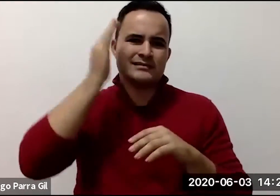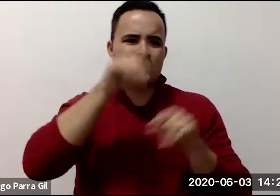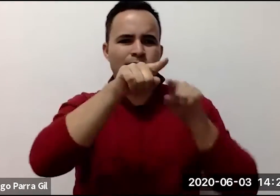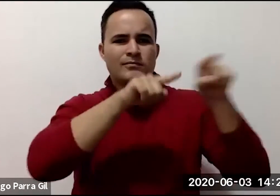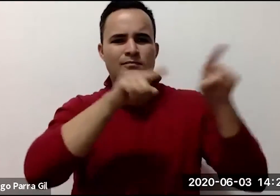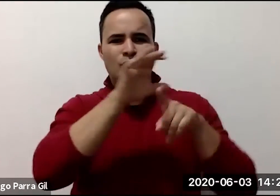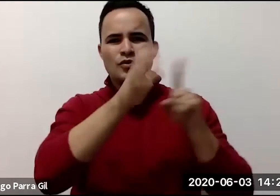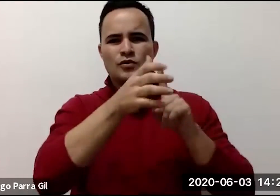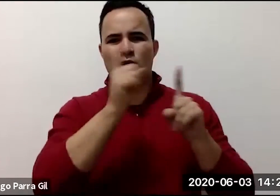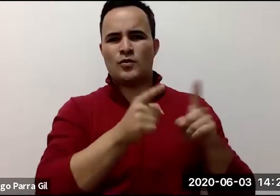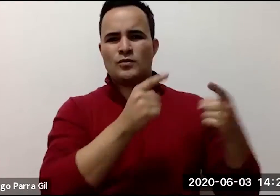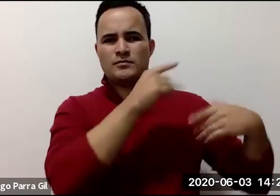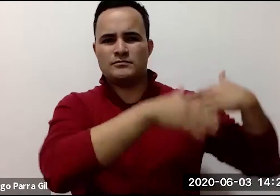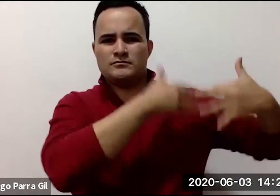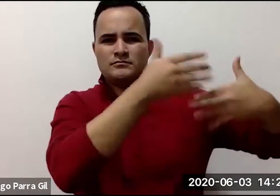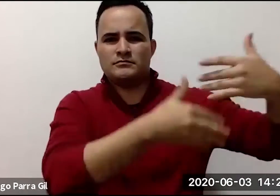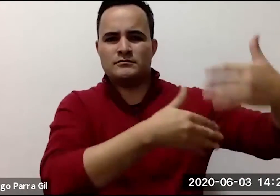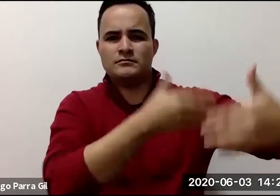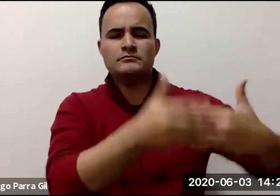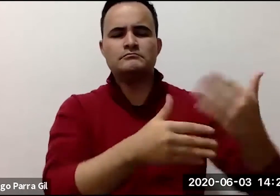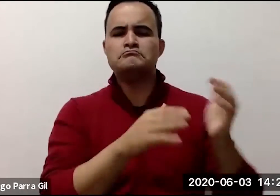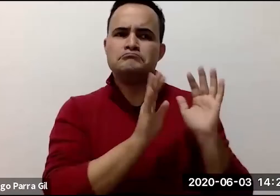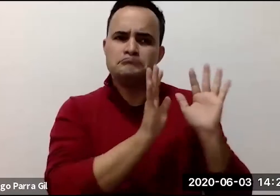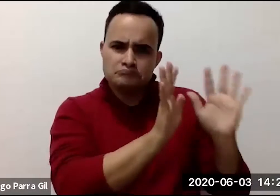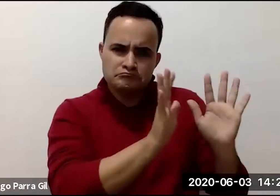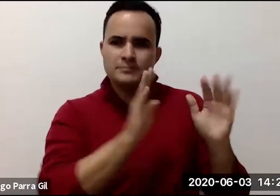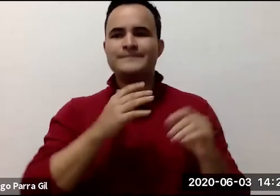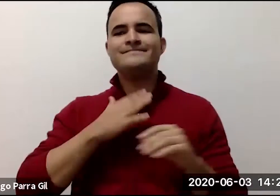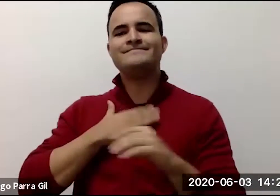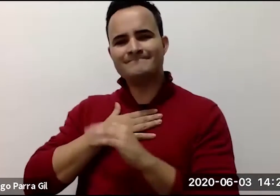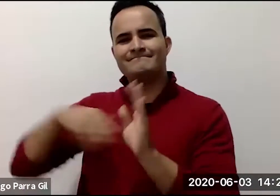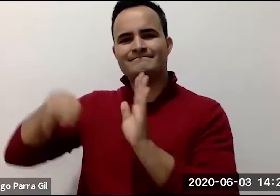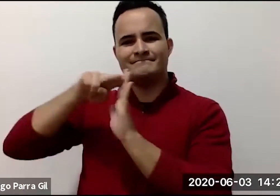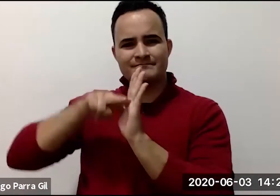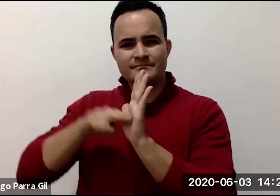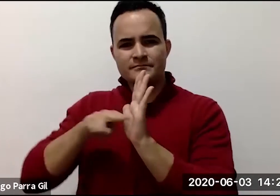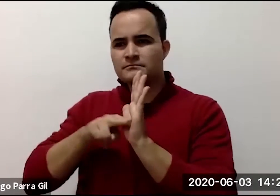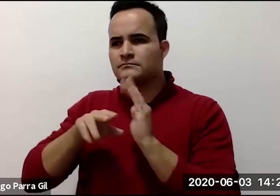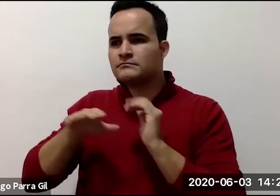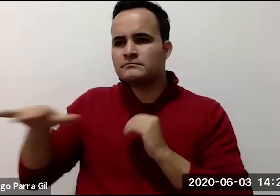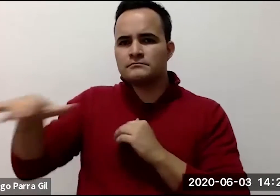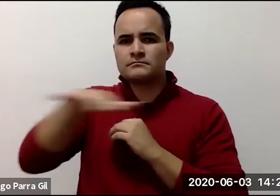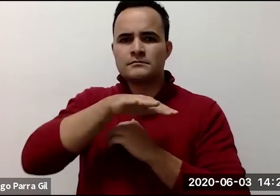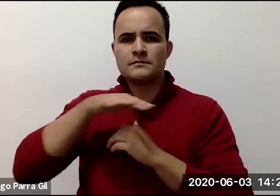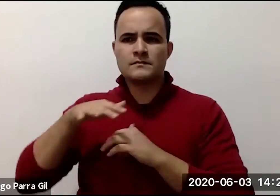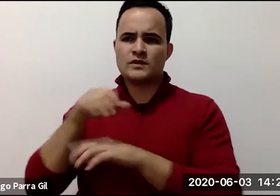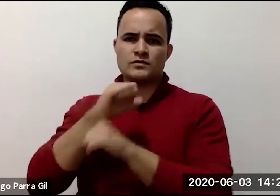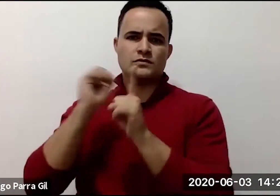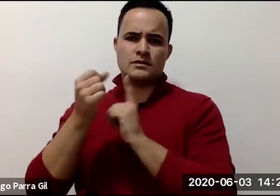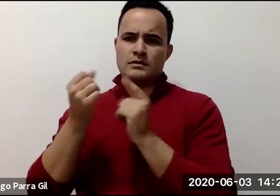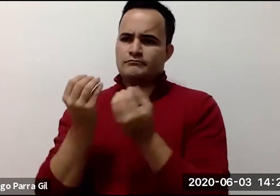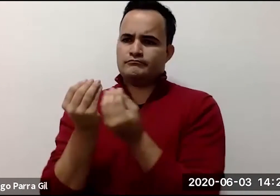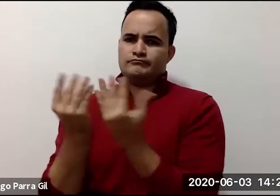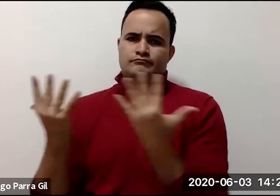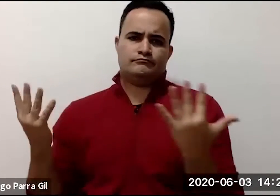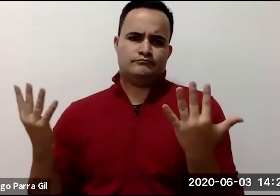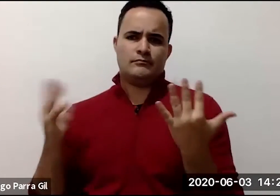la norma como institución o estructura institucional en diferentes aspectos, ¿no? La